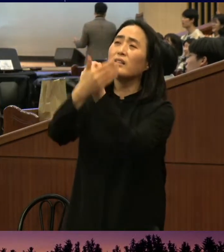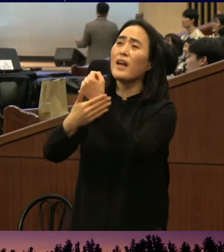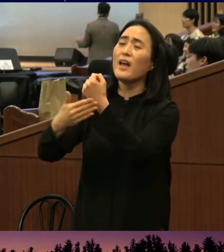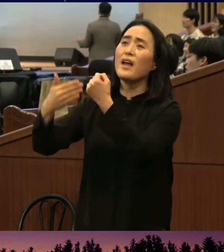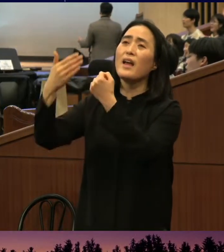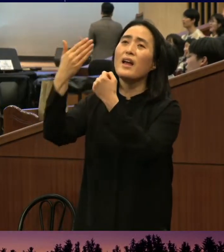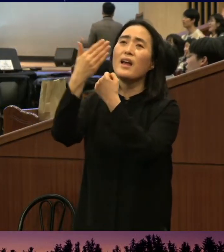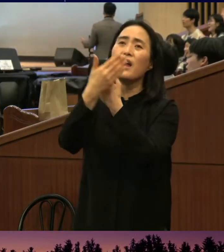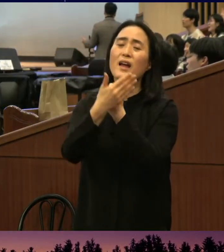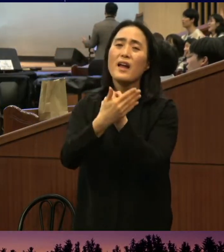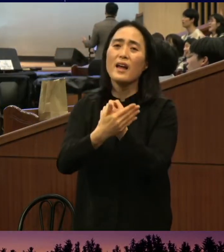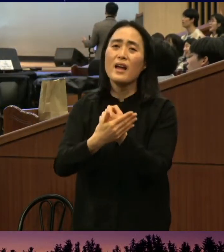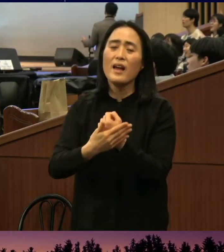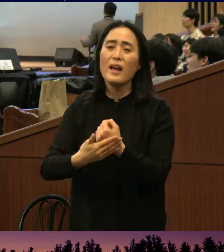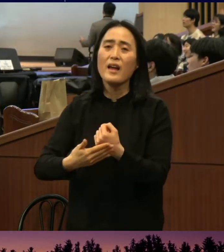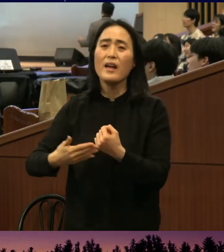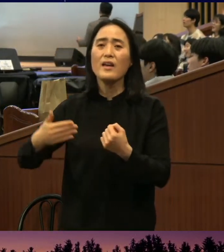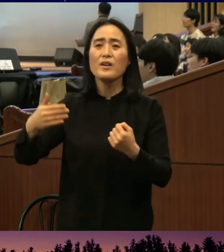은혜